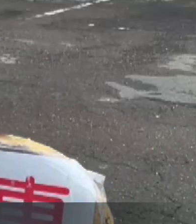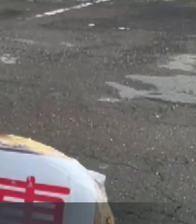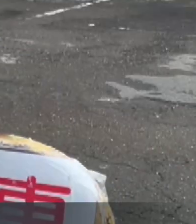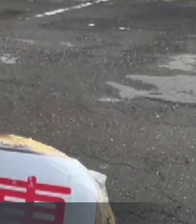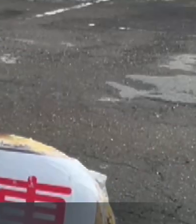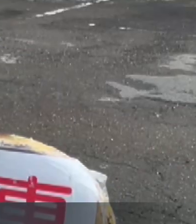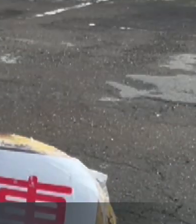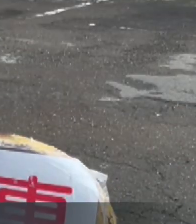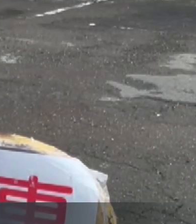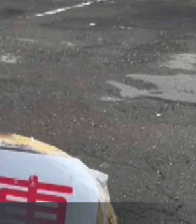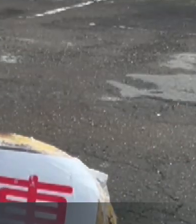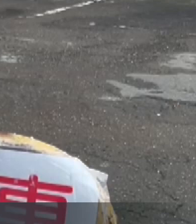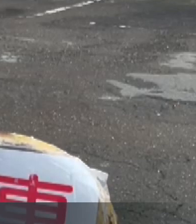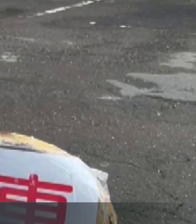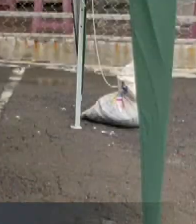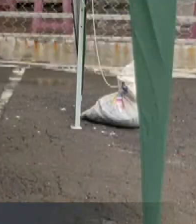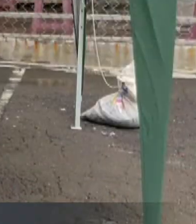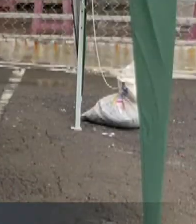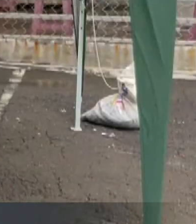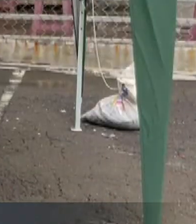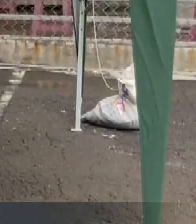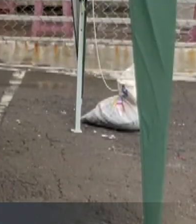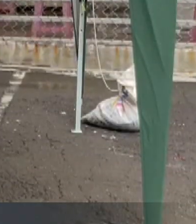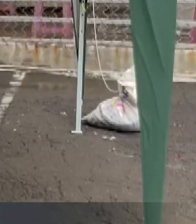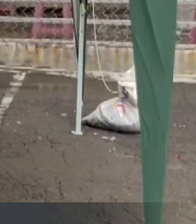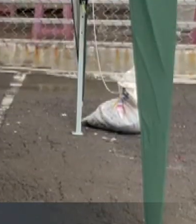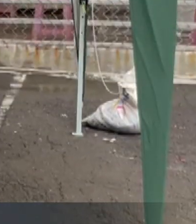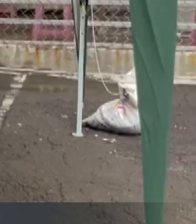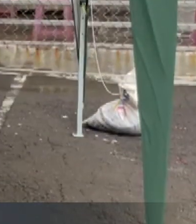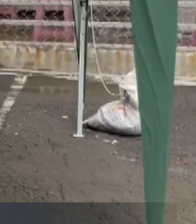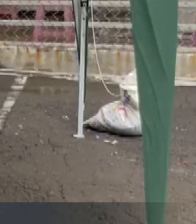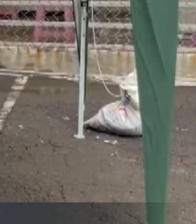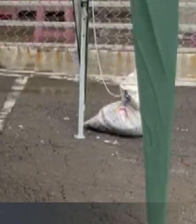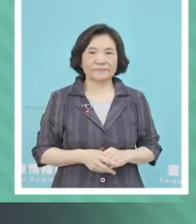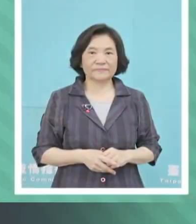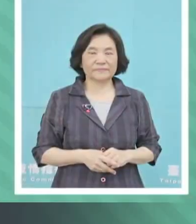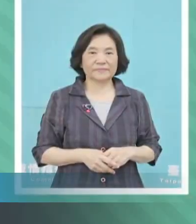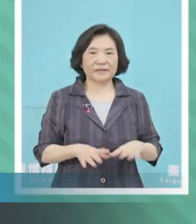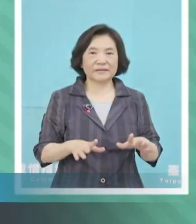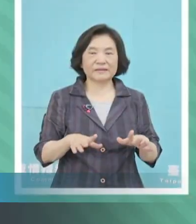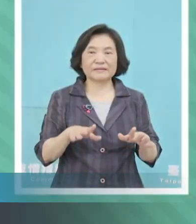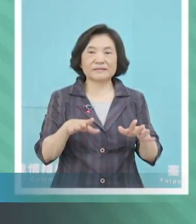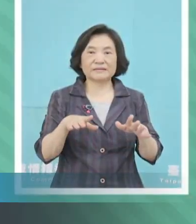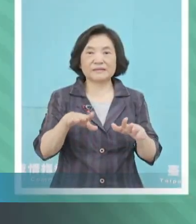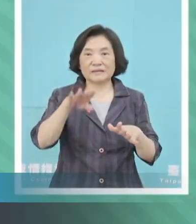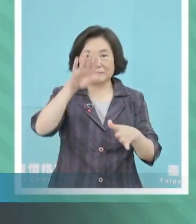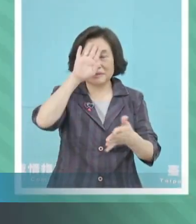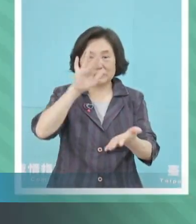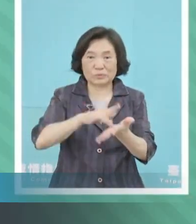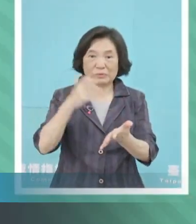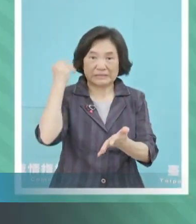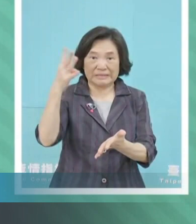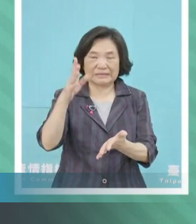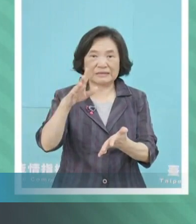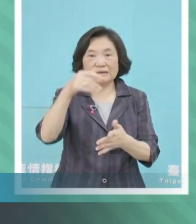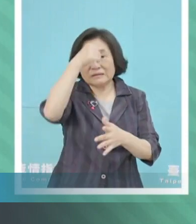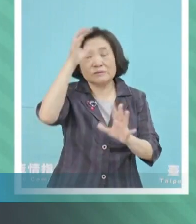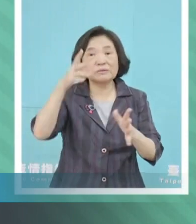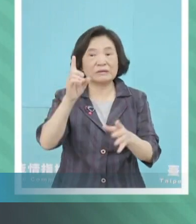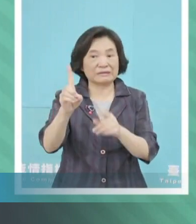的潜伏期。目前唯一防堵办法就是打疫苗。 这个 Delta 病毒哦，对于只打过一剂的这个疫苗